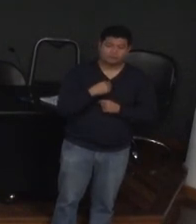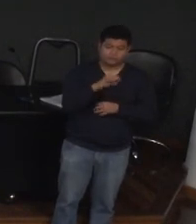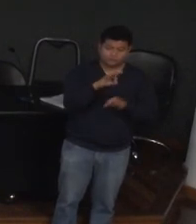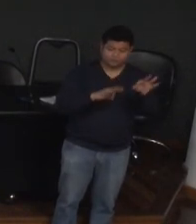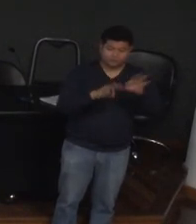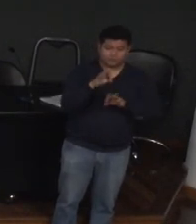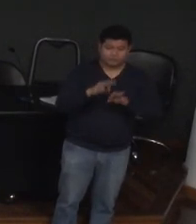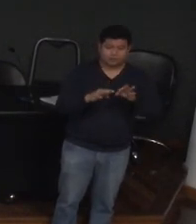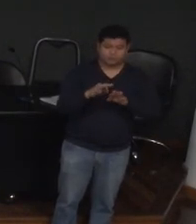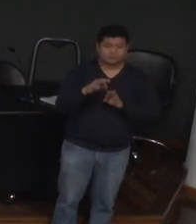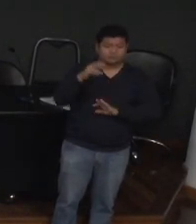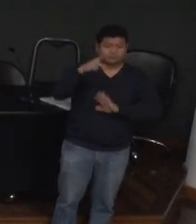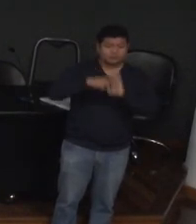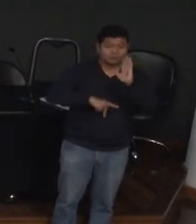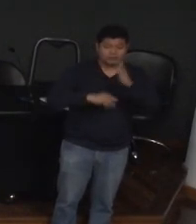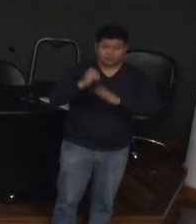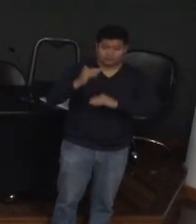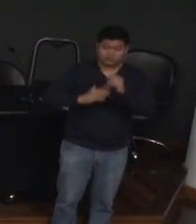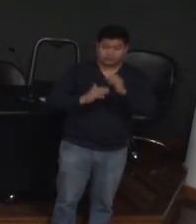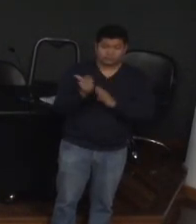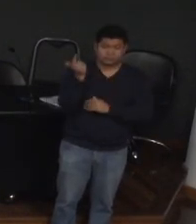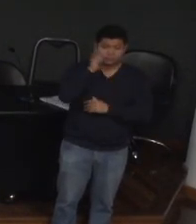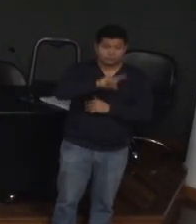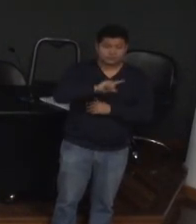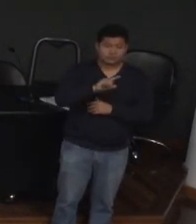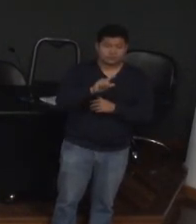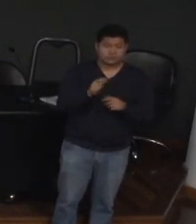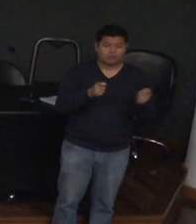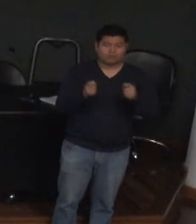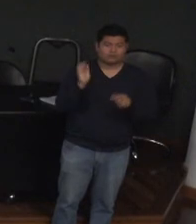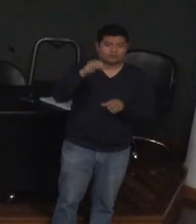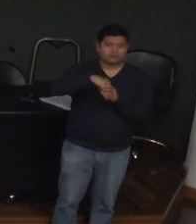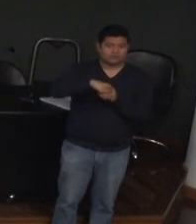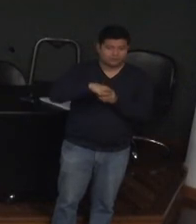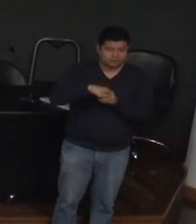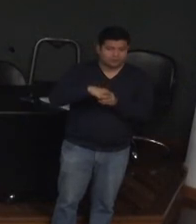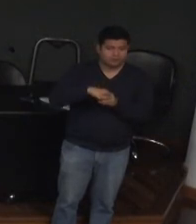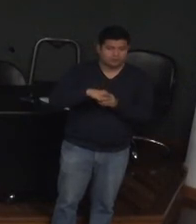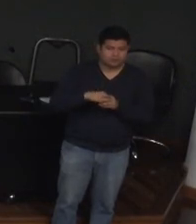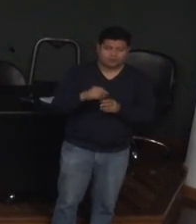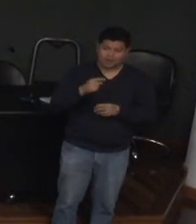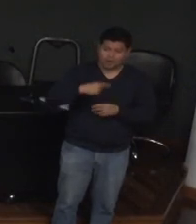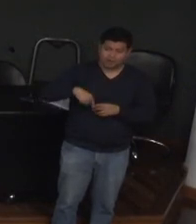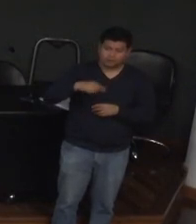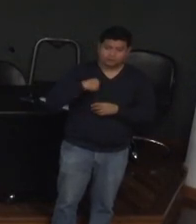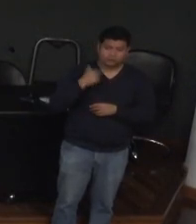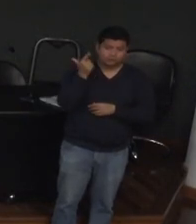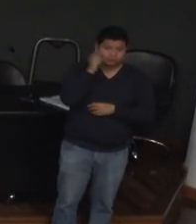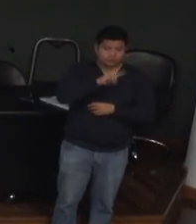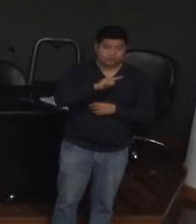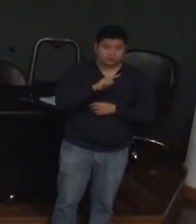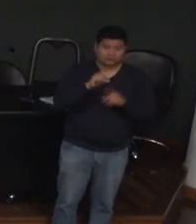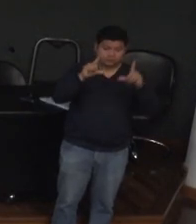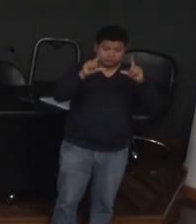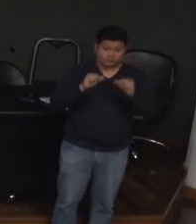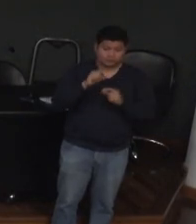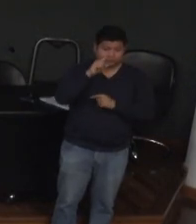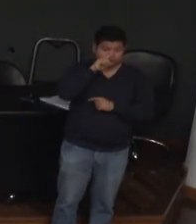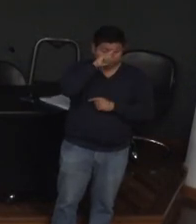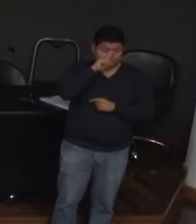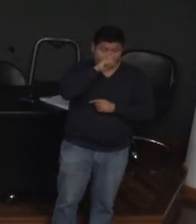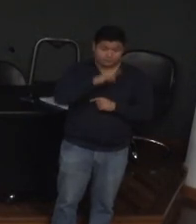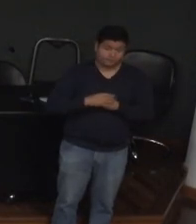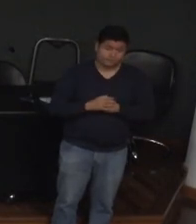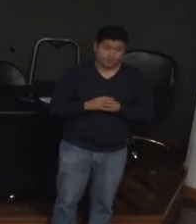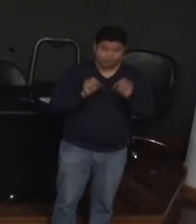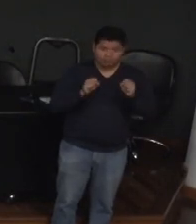para quê? Para ter um controle interno sobre aquilo. E daí eu mitigo esse possível problema. Pode continuar vazando? Pode